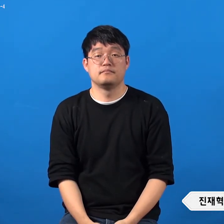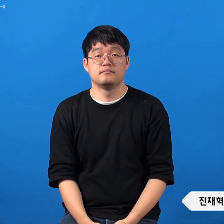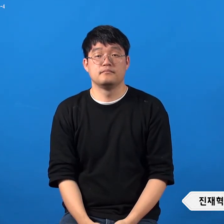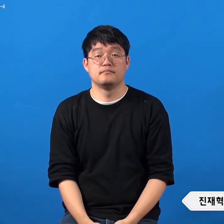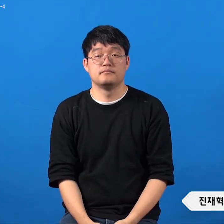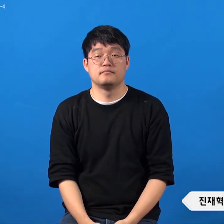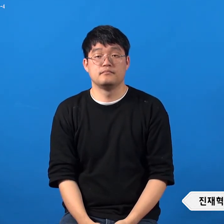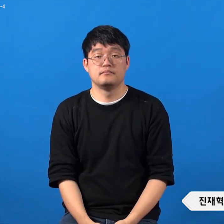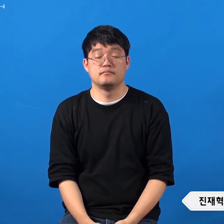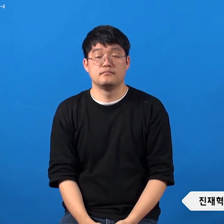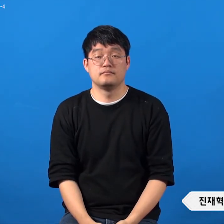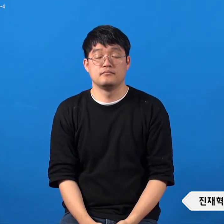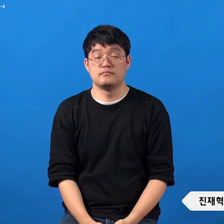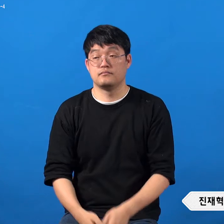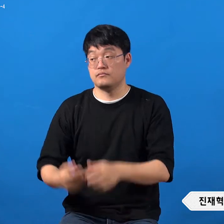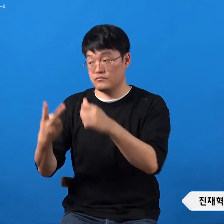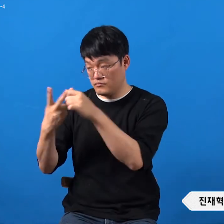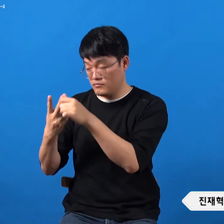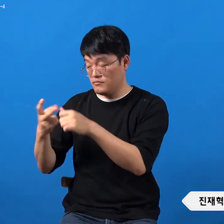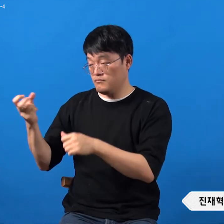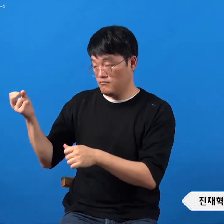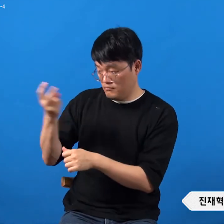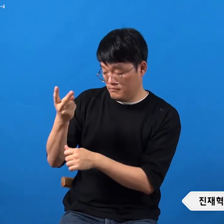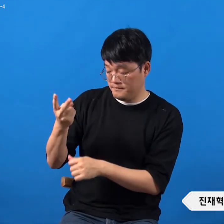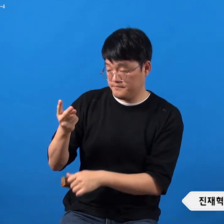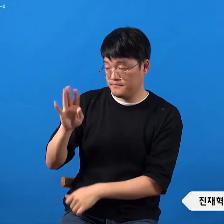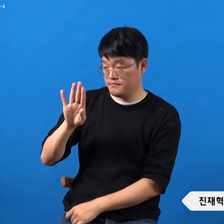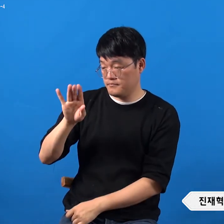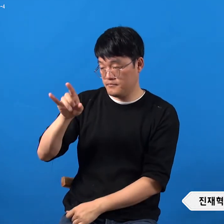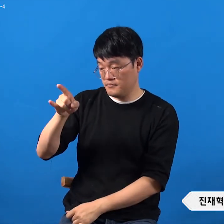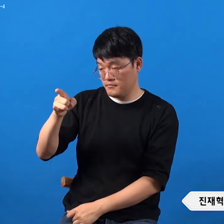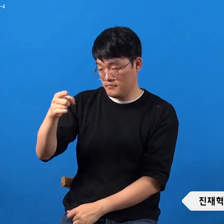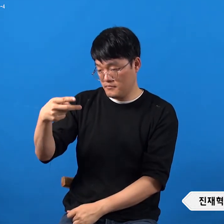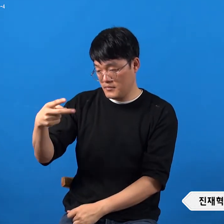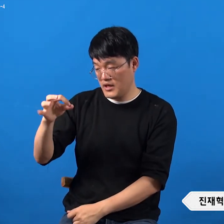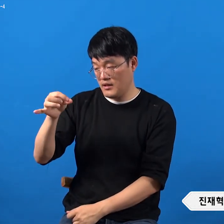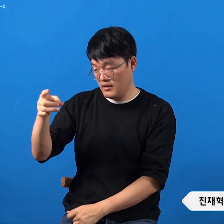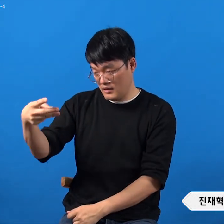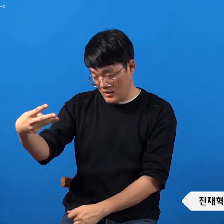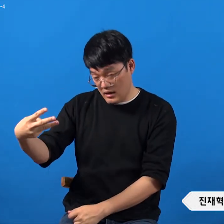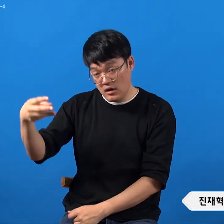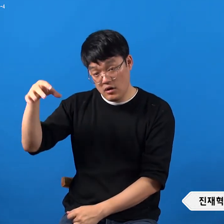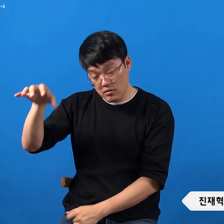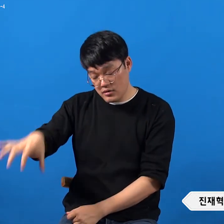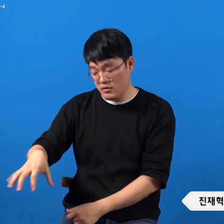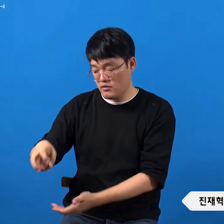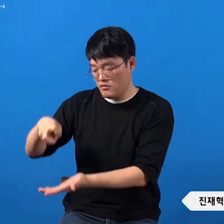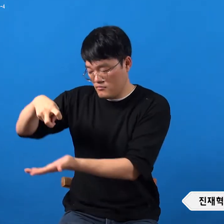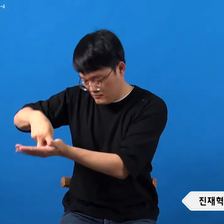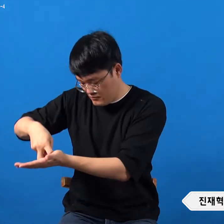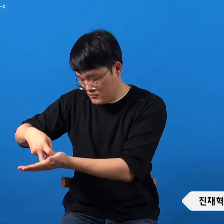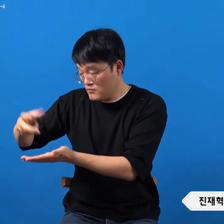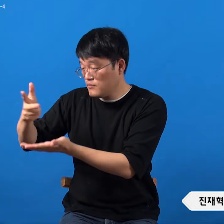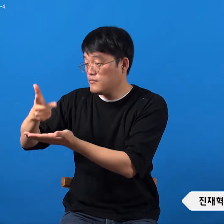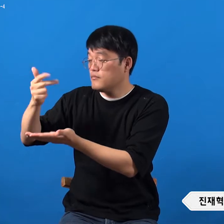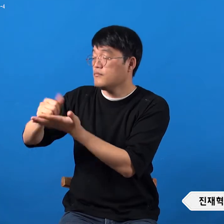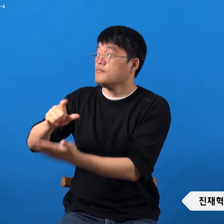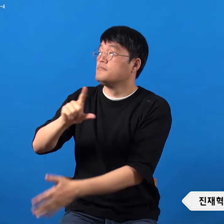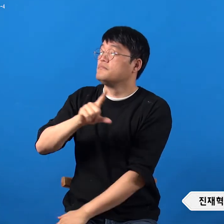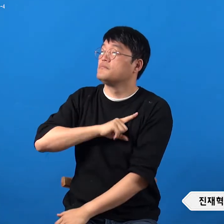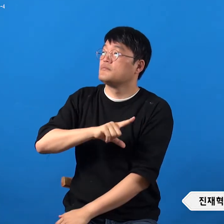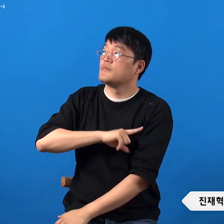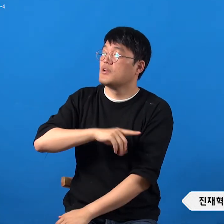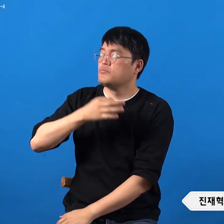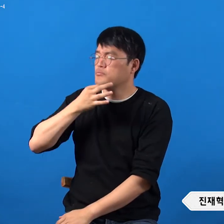두 번째, 그가 다시 베델을 찾아 그 전 앞에 무릎을 꿇어서 여호와의 이름을 부를